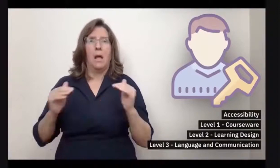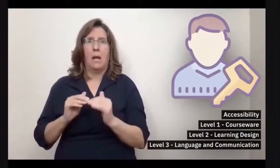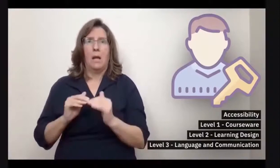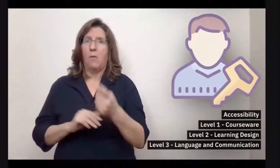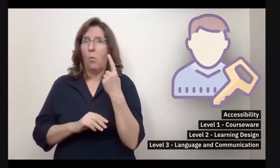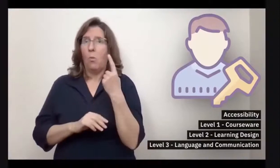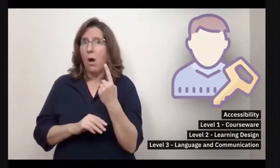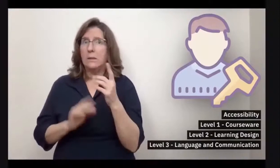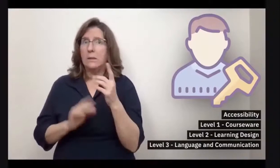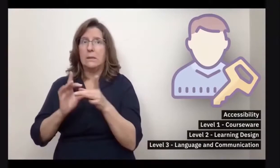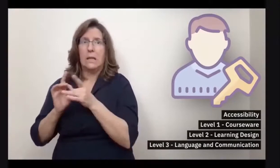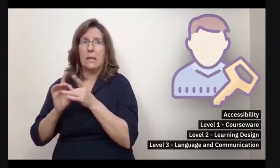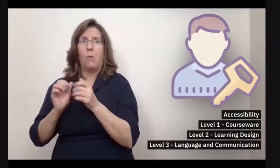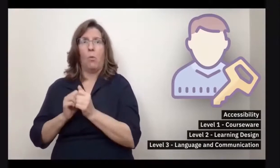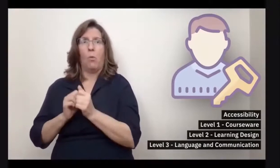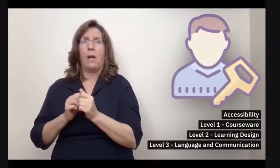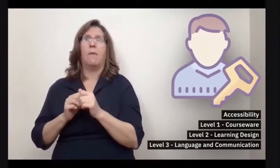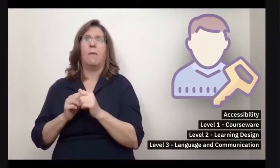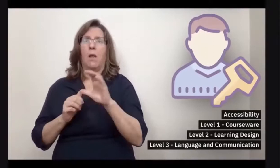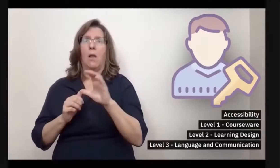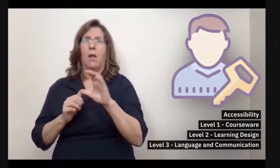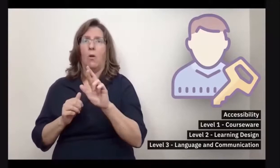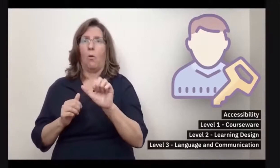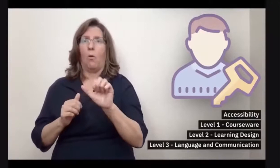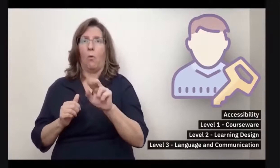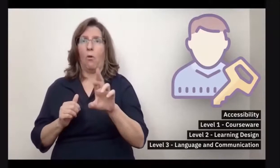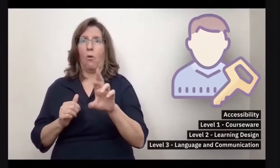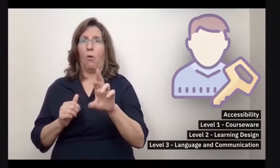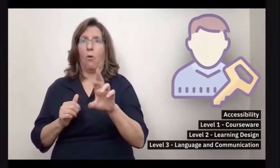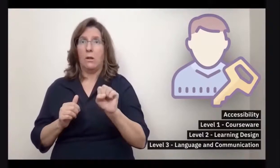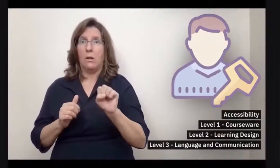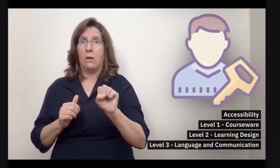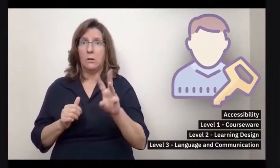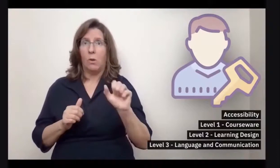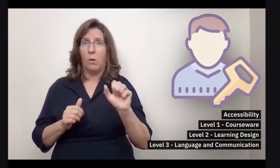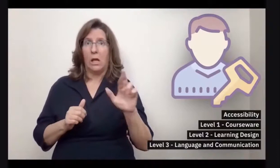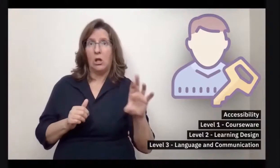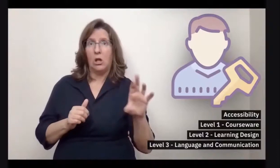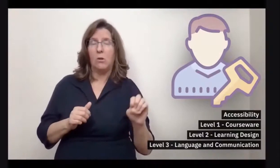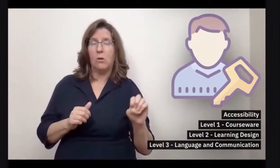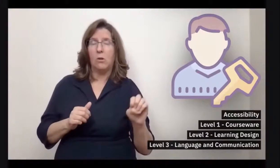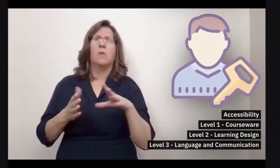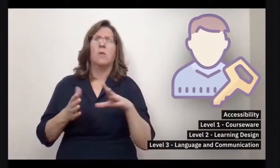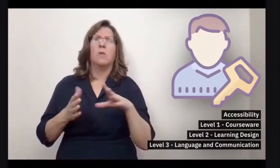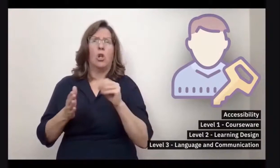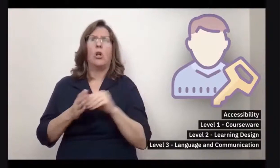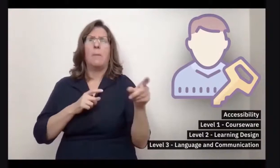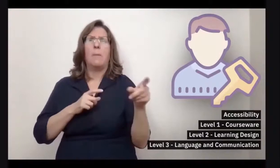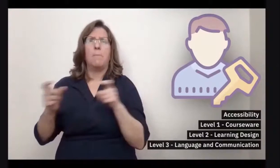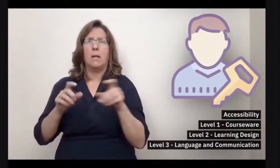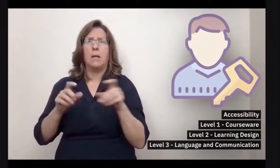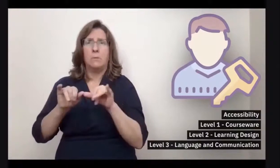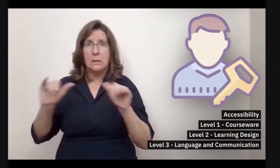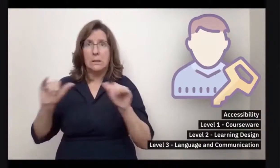les dice en dónde el diseño del aprendizaje tiene la interfaz con el alumno. El nivel